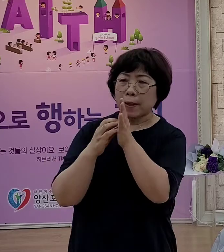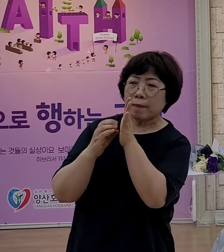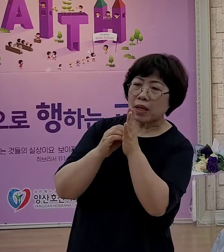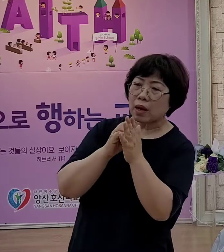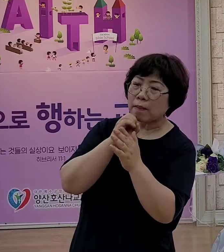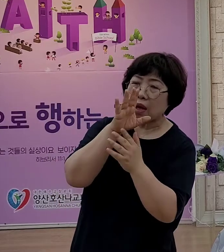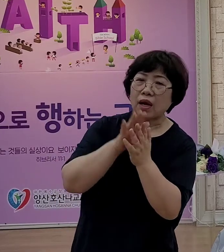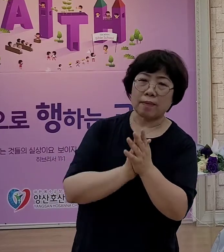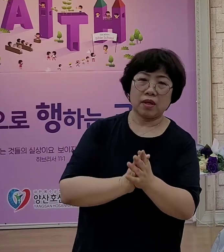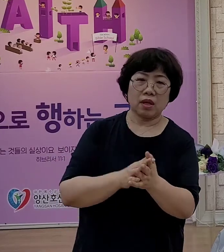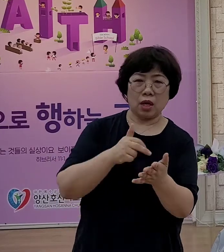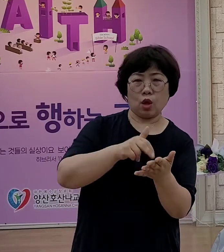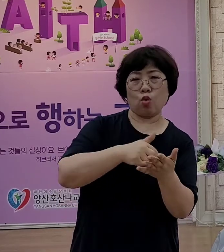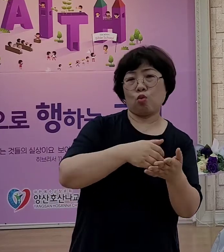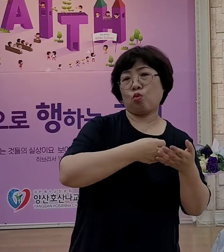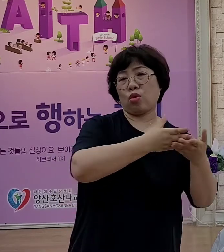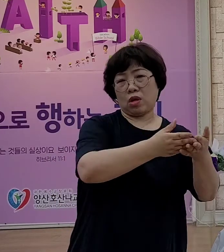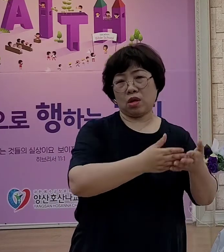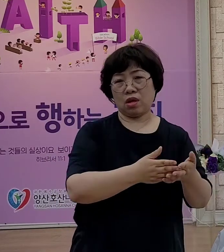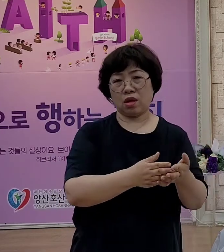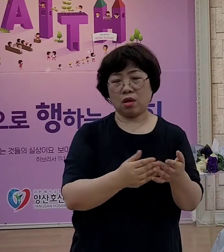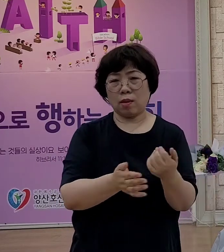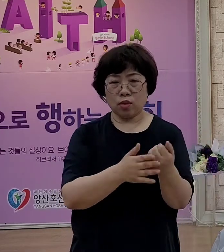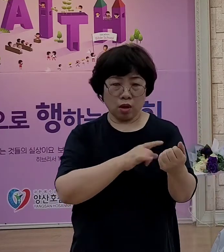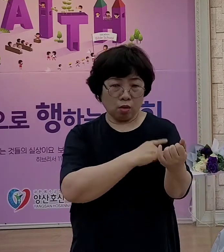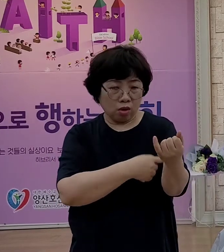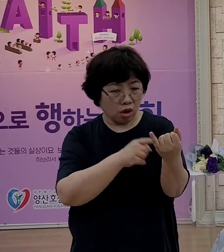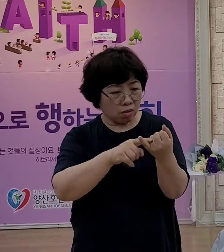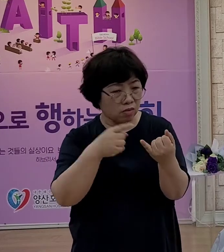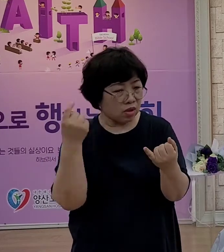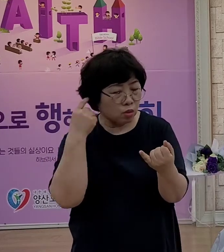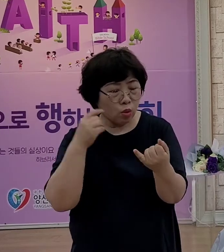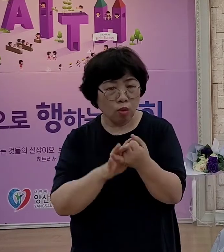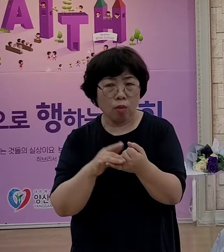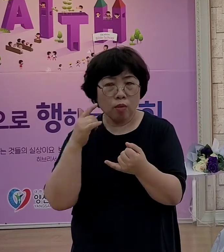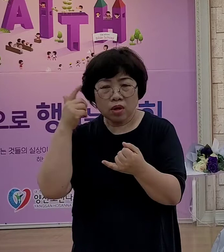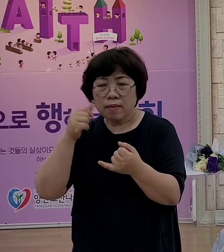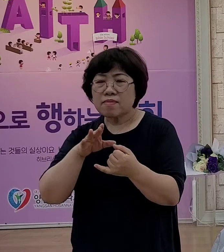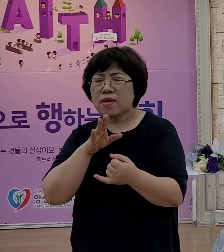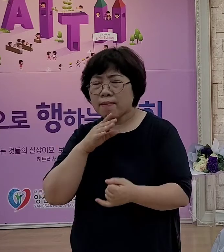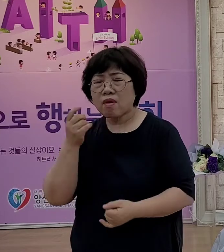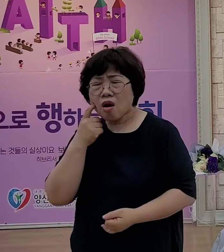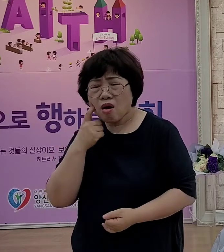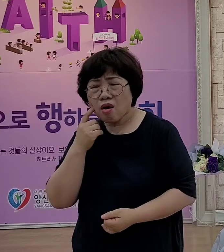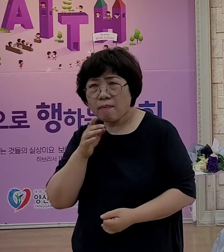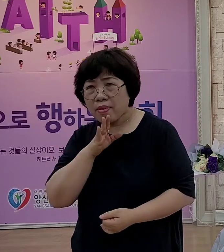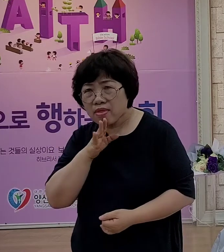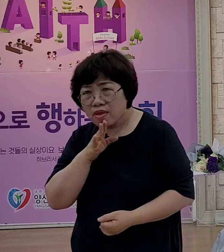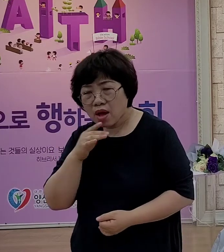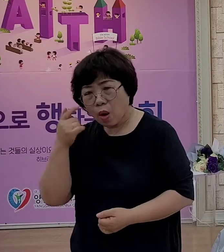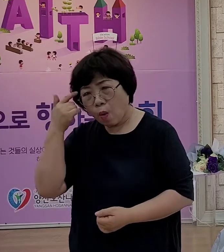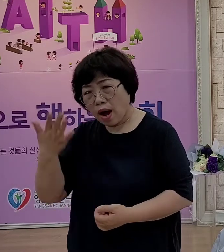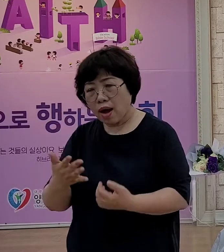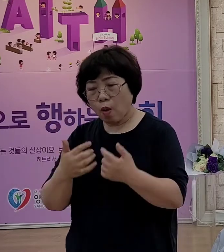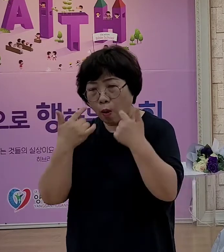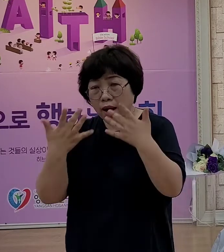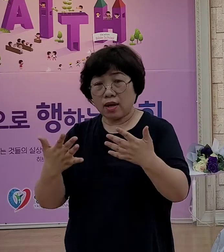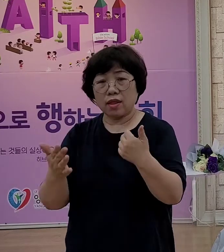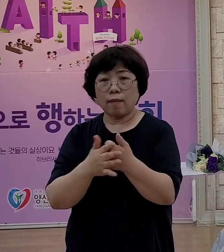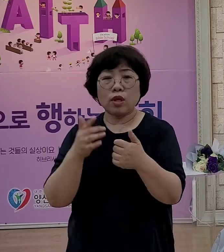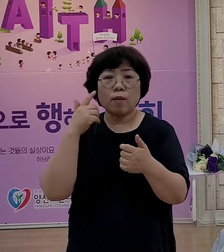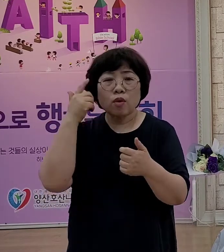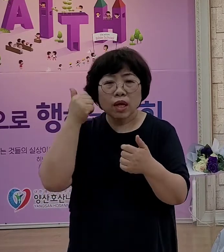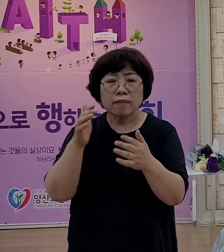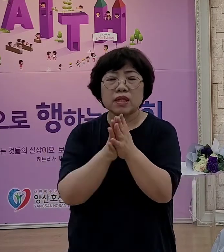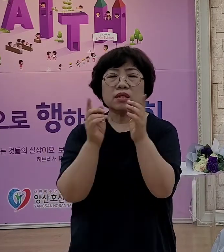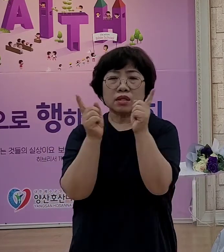그래서 이 권사님이 저한테 그거 들고 오신 거예요. 목사님 이게 사실입니까? 그러니까 누군가를 판단할 때에